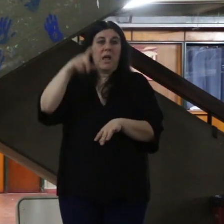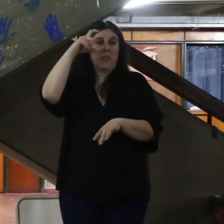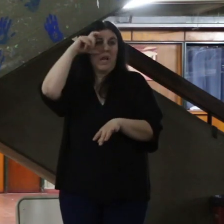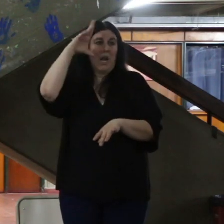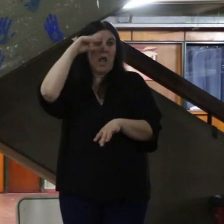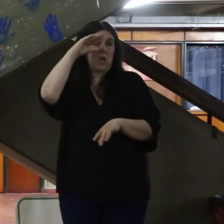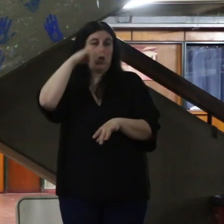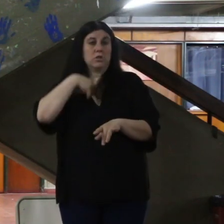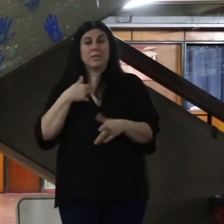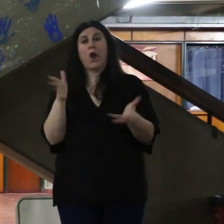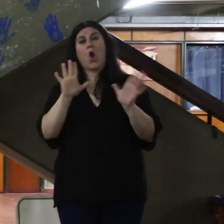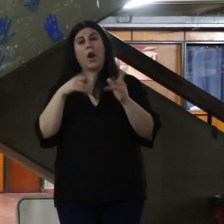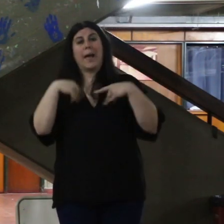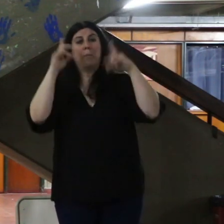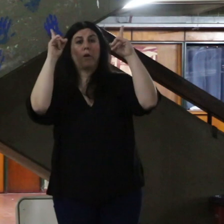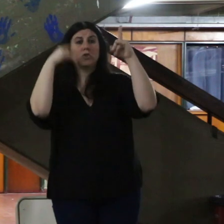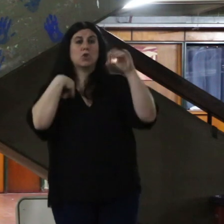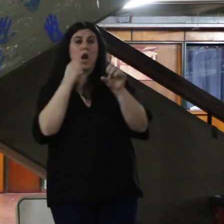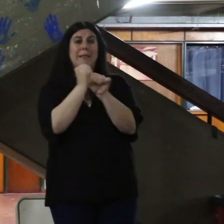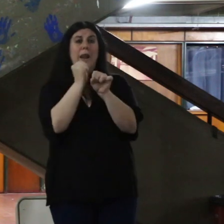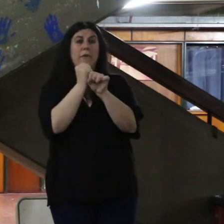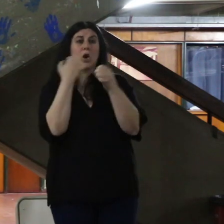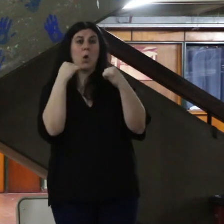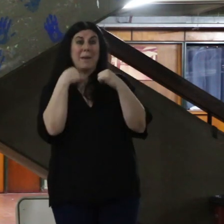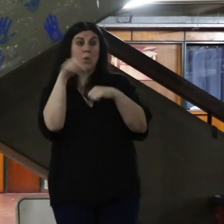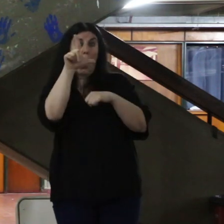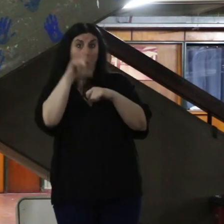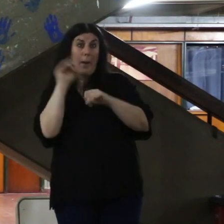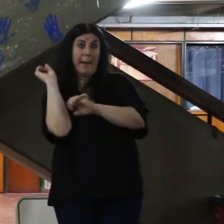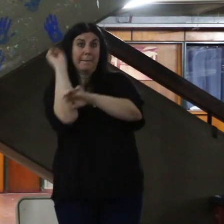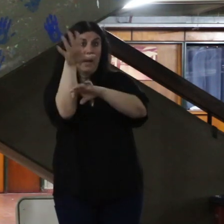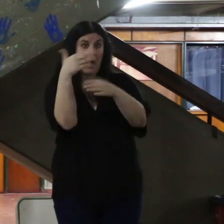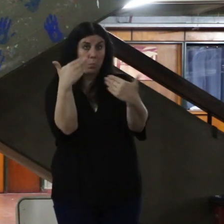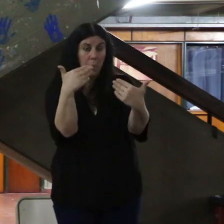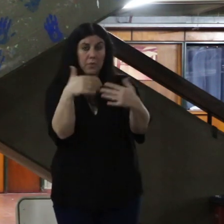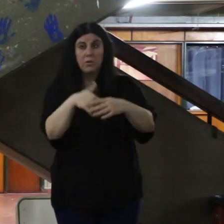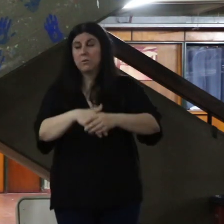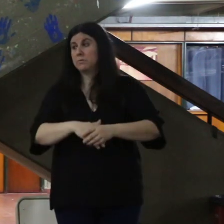profe, ¿puedo entregar el trabajo el lunes? ¿Sí?